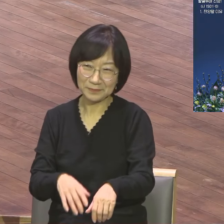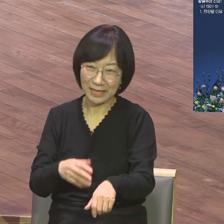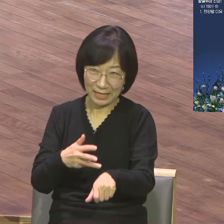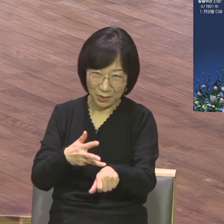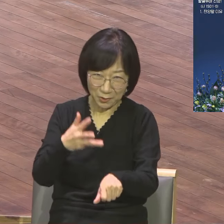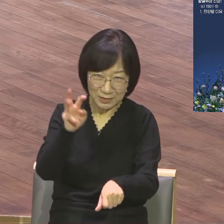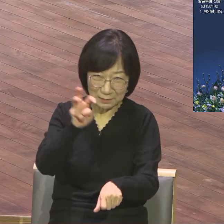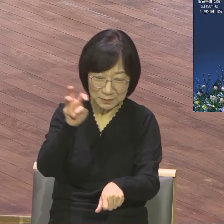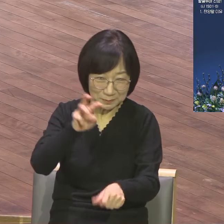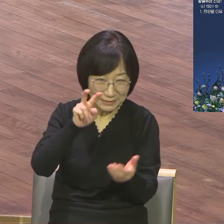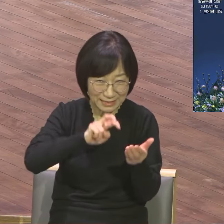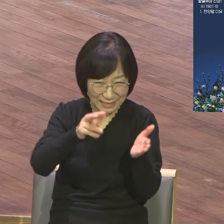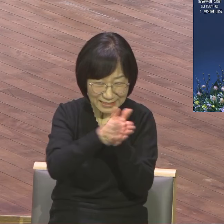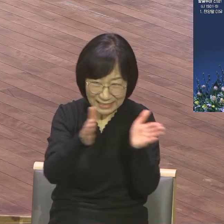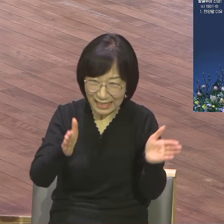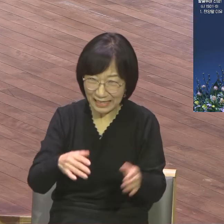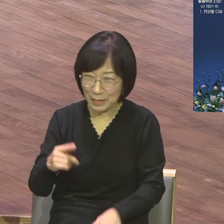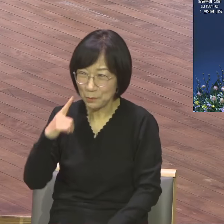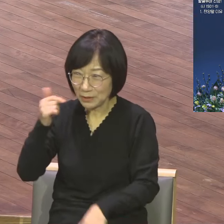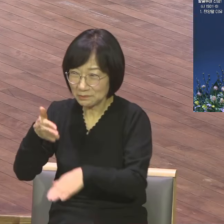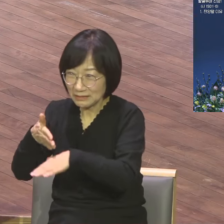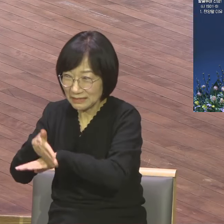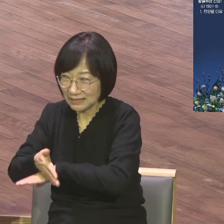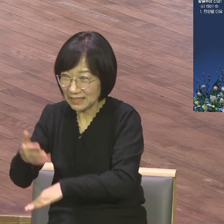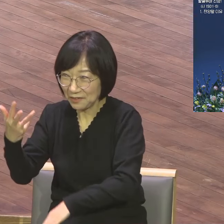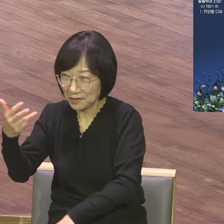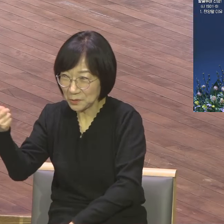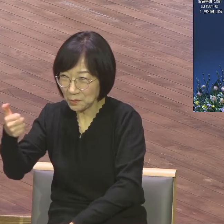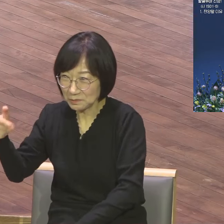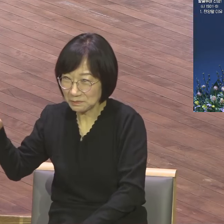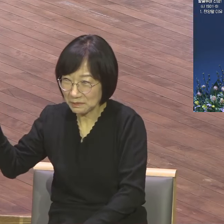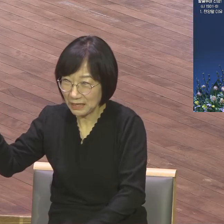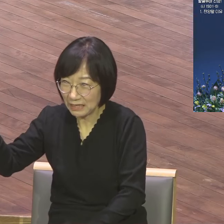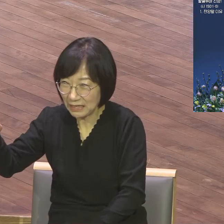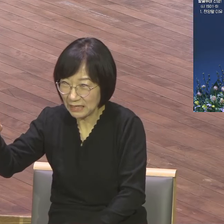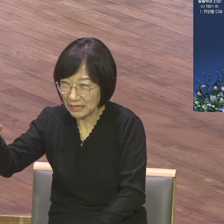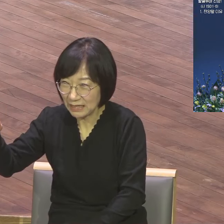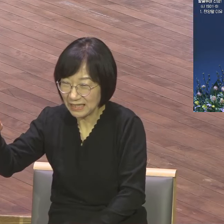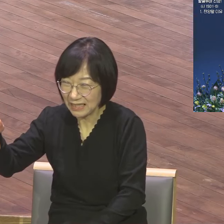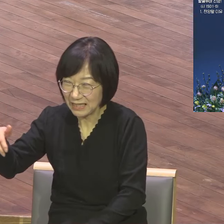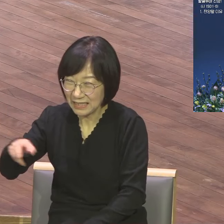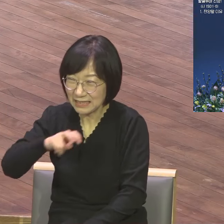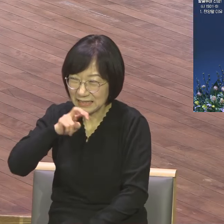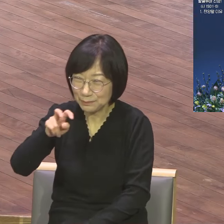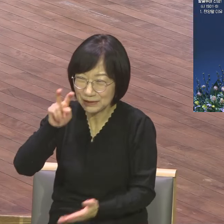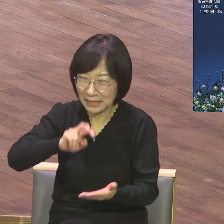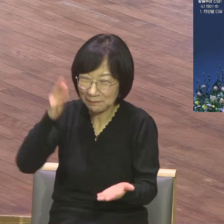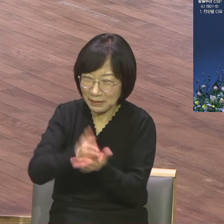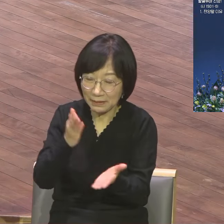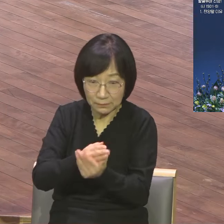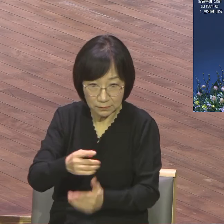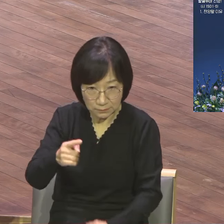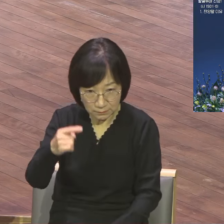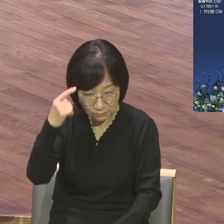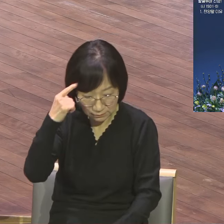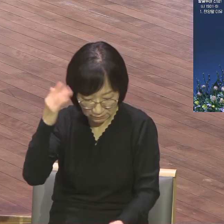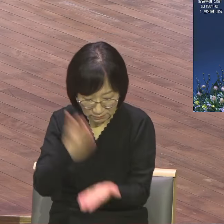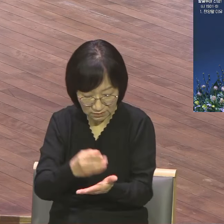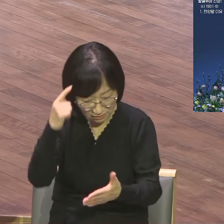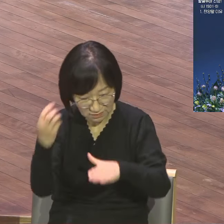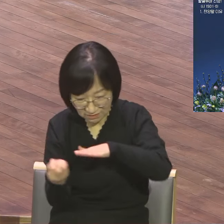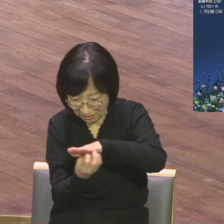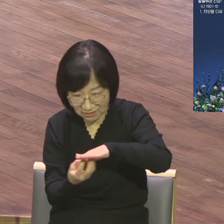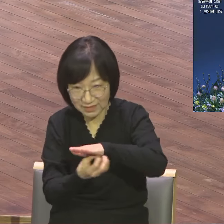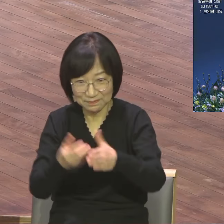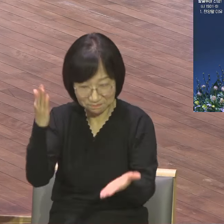보니까 보통 10분 전에 나오더만 뭐 그때 맞춰가지고 이런 잔머리를 굴리면 여러분은 예배 실패한 사람이에요. 8시 반에 찬양하시면